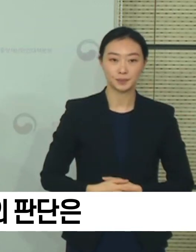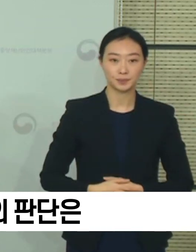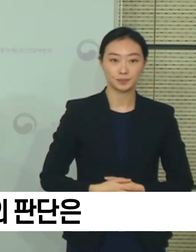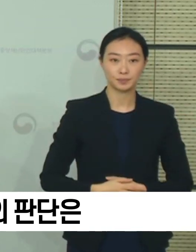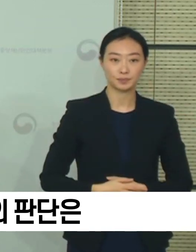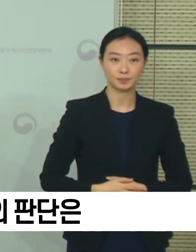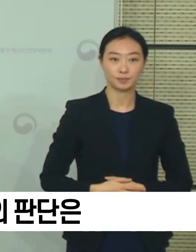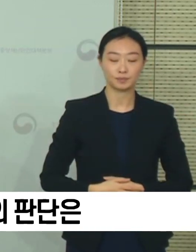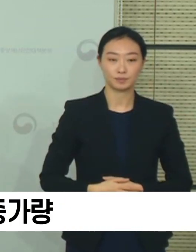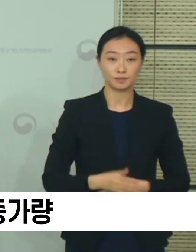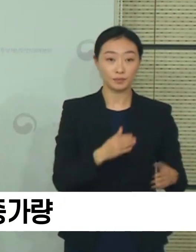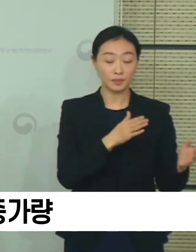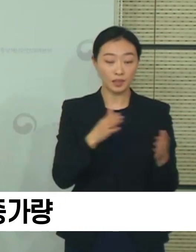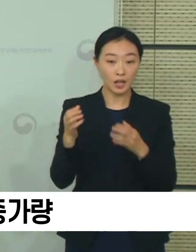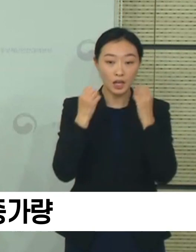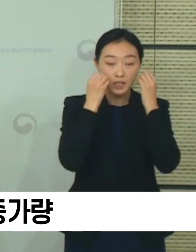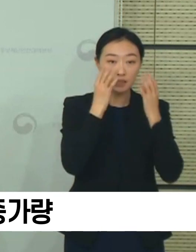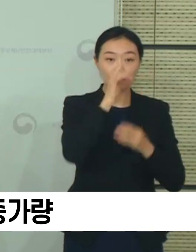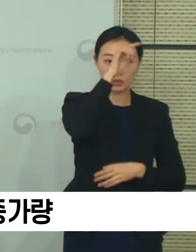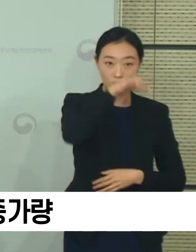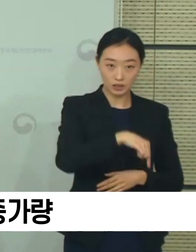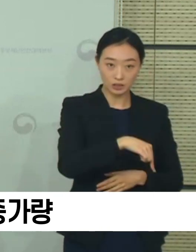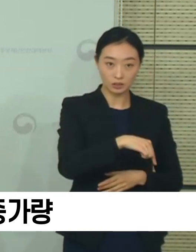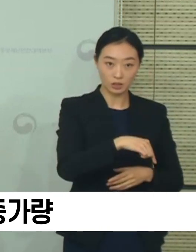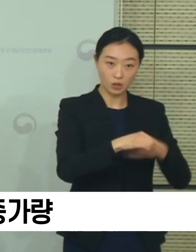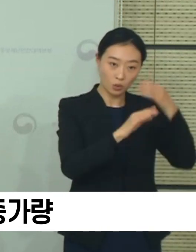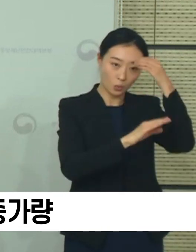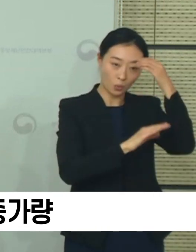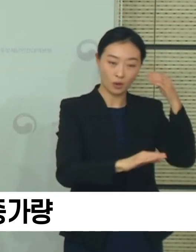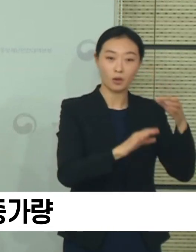신천지 이 교인과 관련해서는